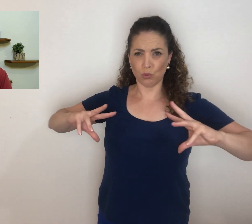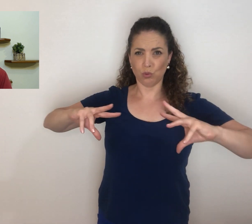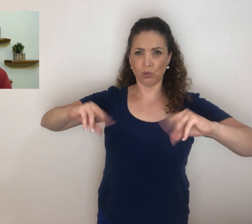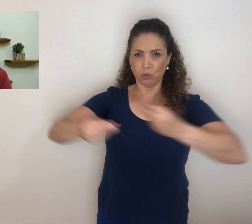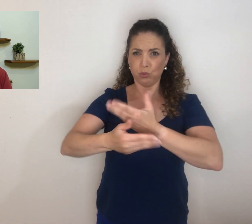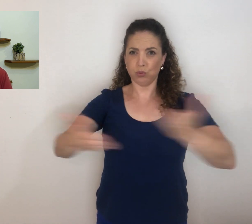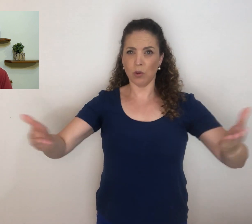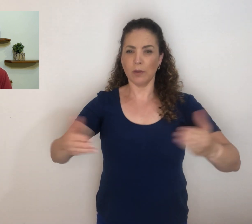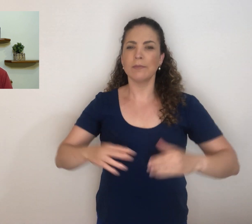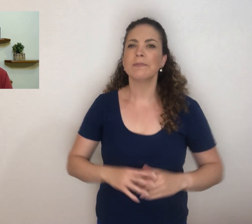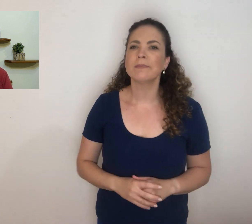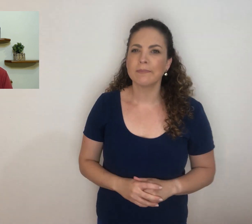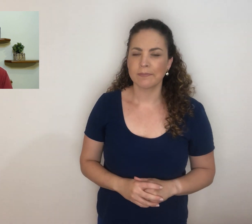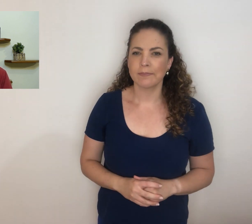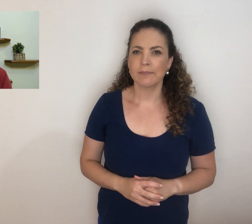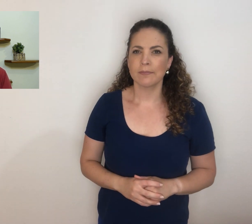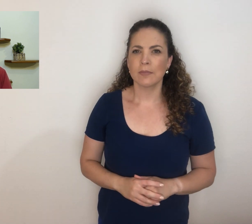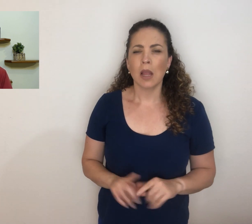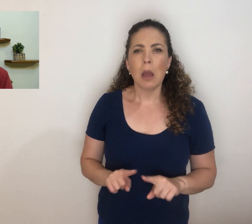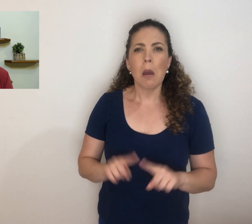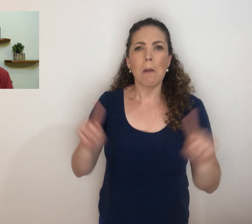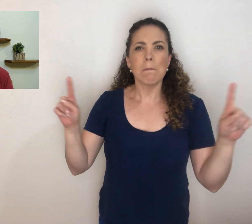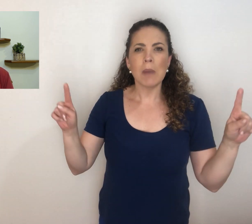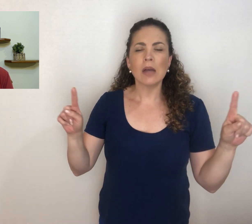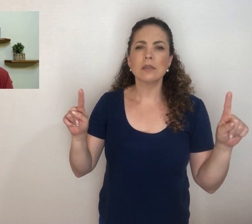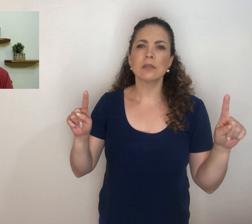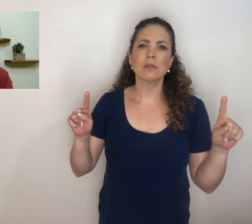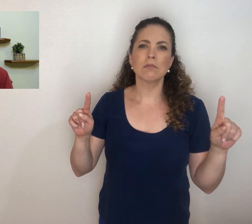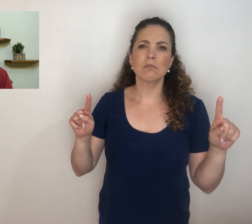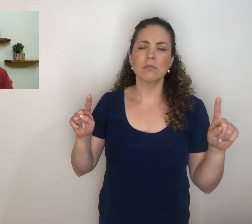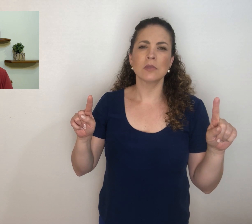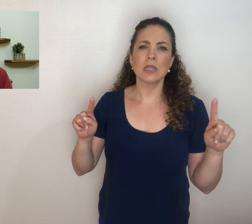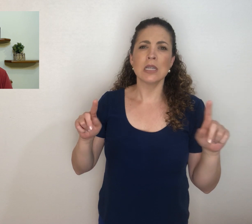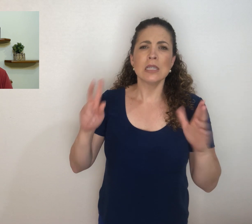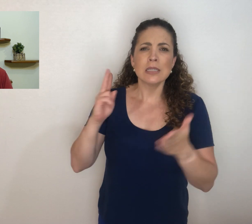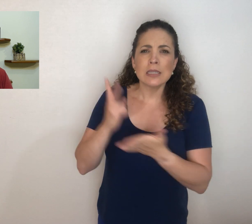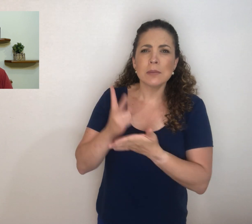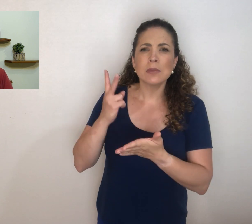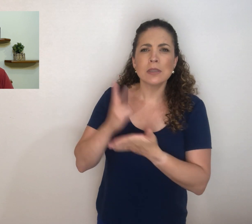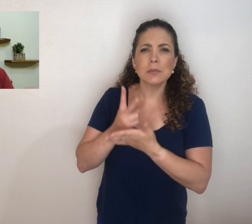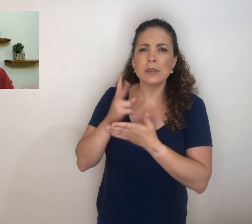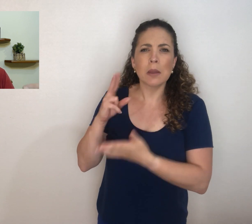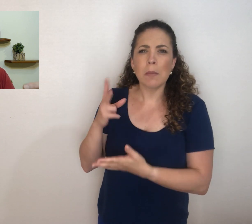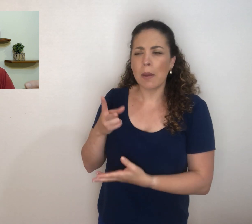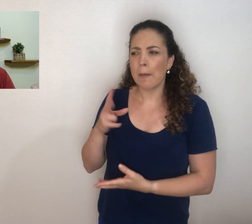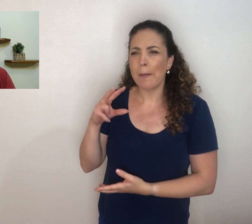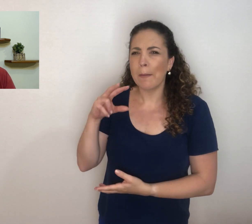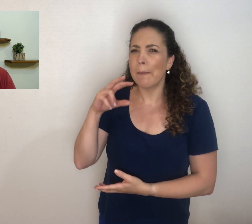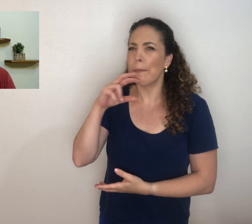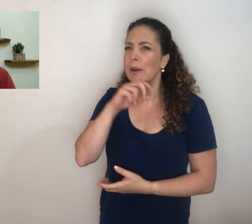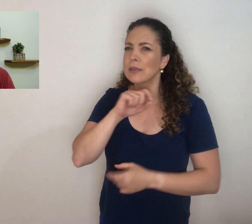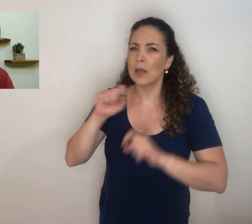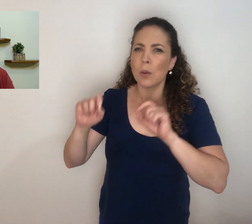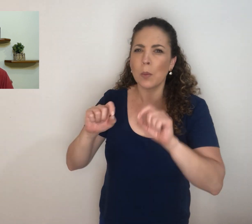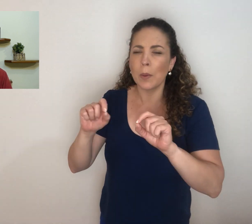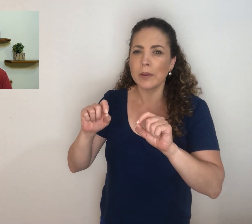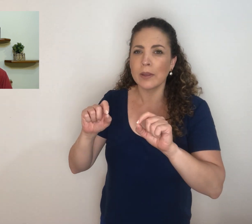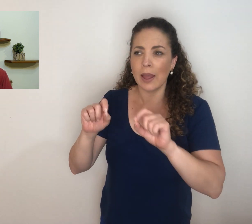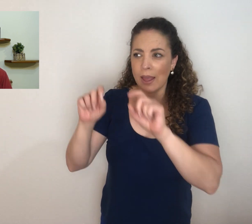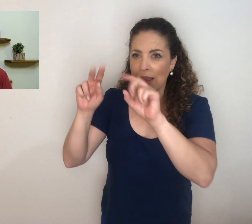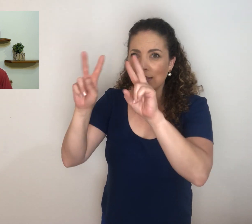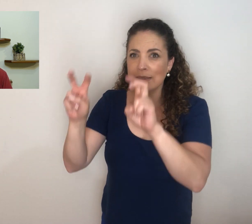livrará. Mas, de uma forma ou de outra, a gente vê que este tema era fundamental para